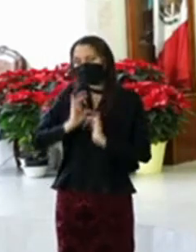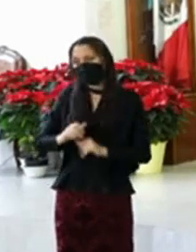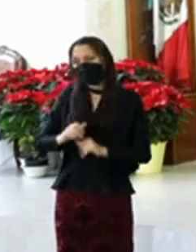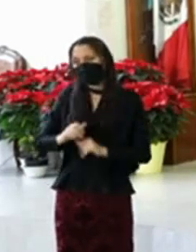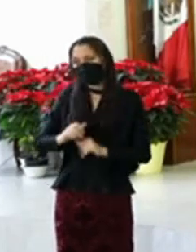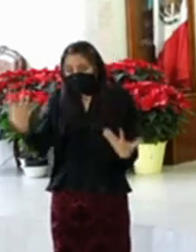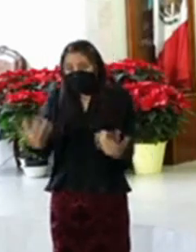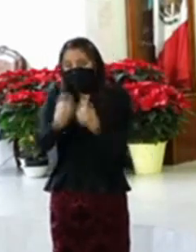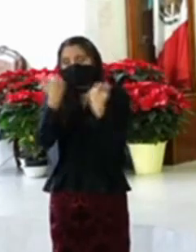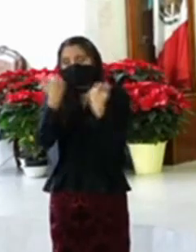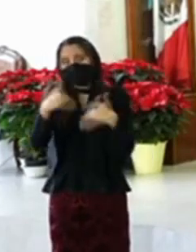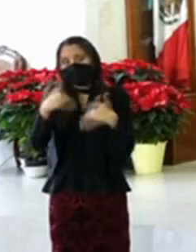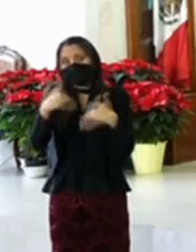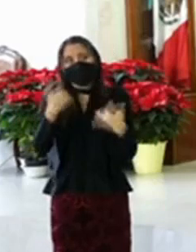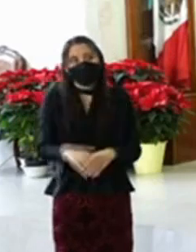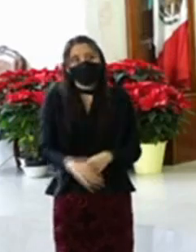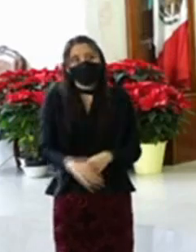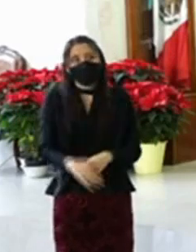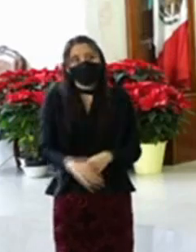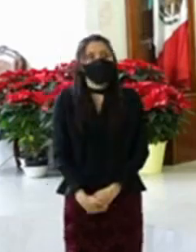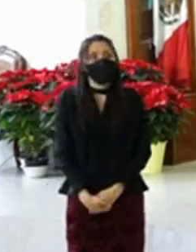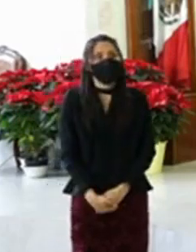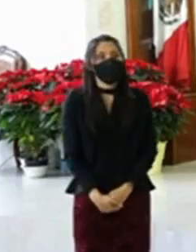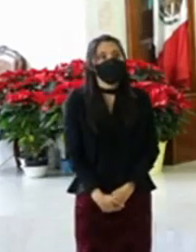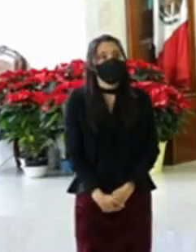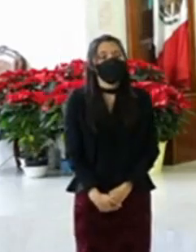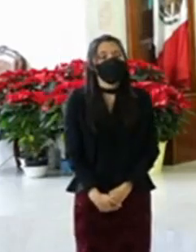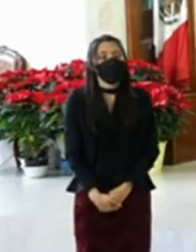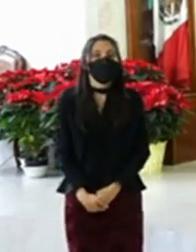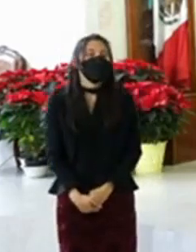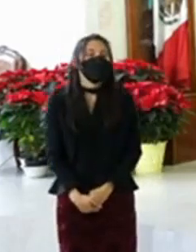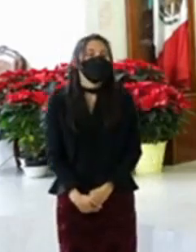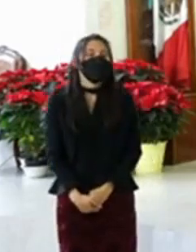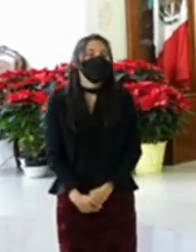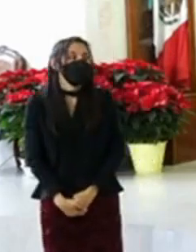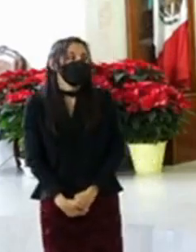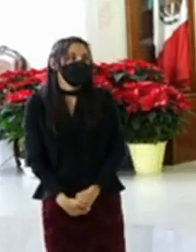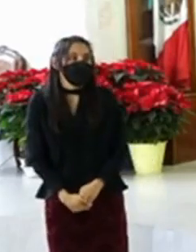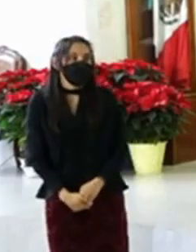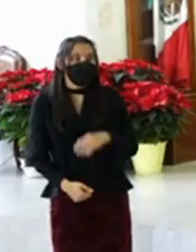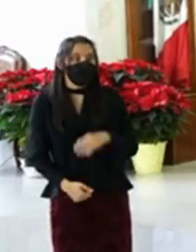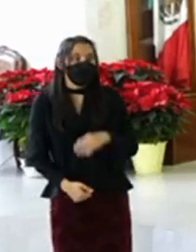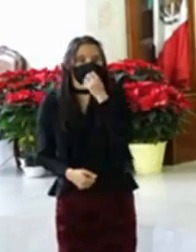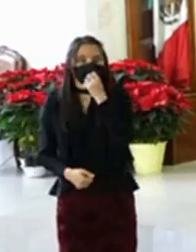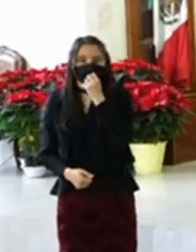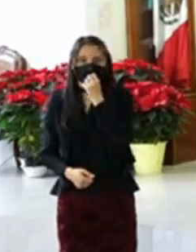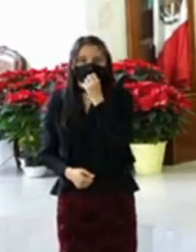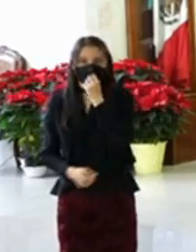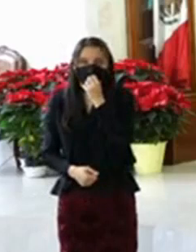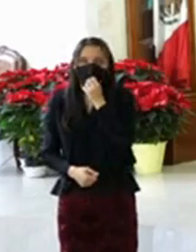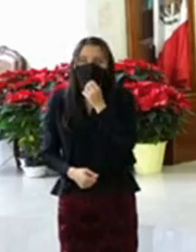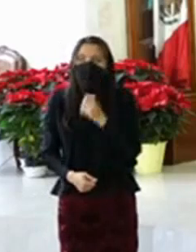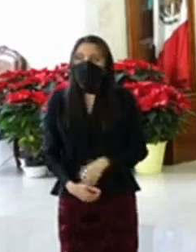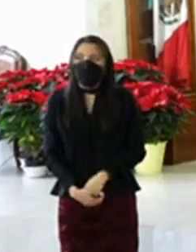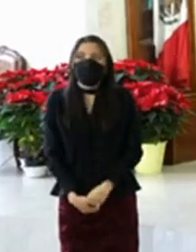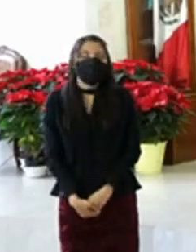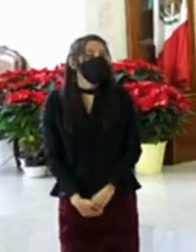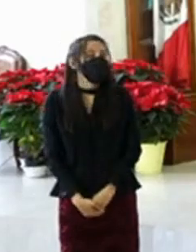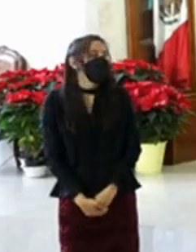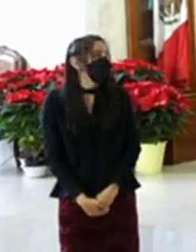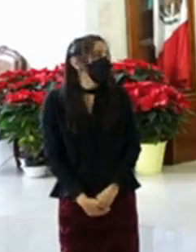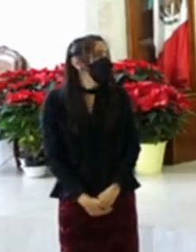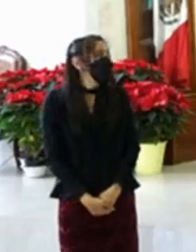El desayuno es un alimento que se toma rápido porque hay que salir a la escuela o al trabajo.